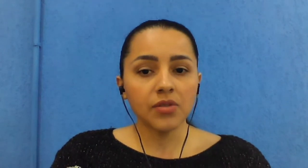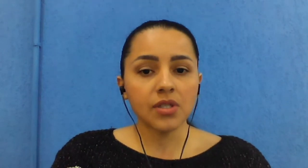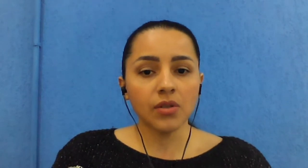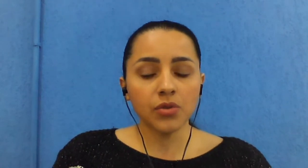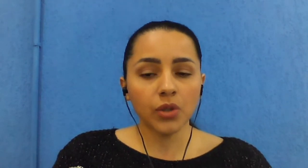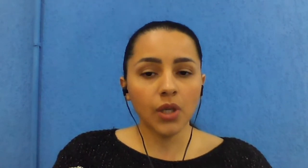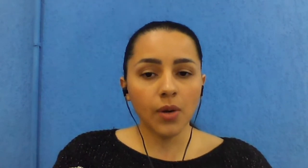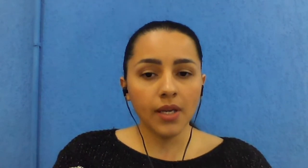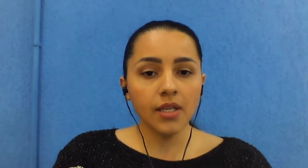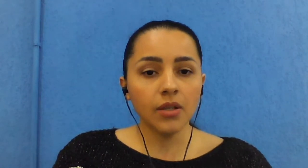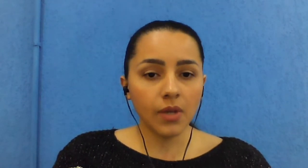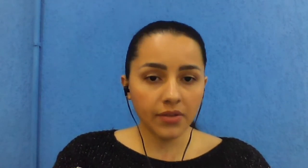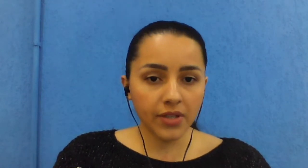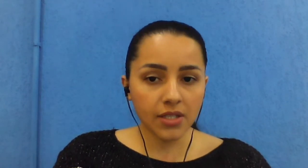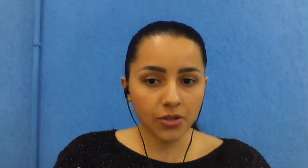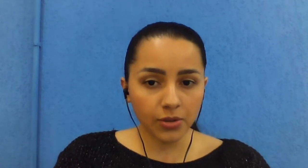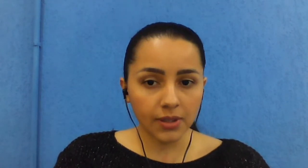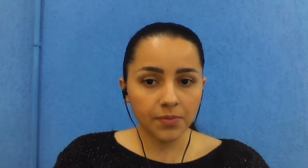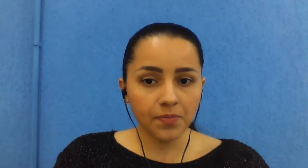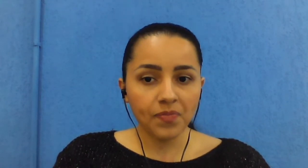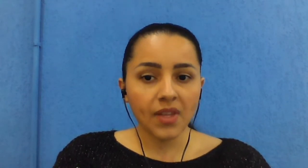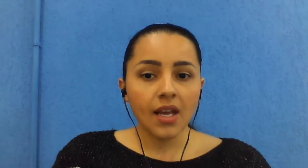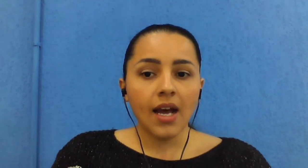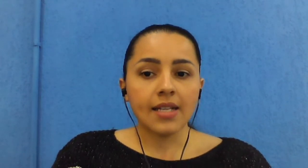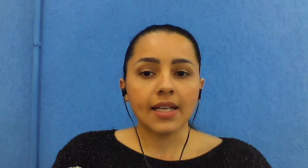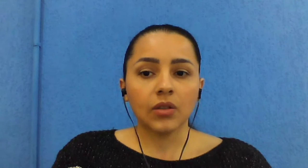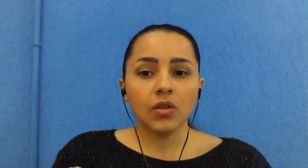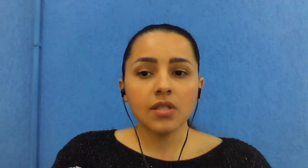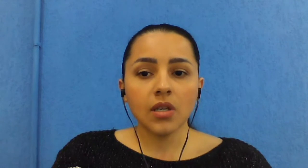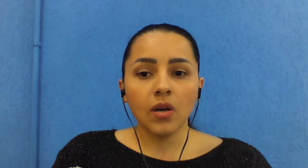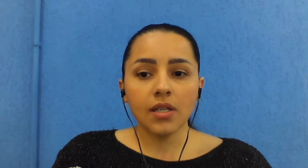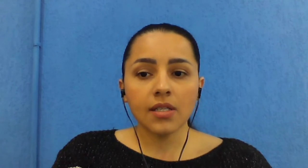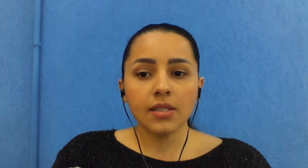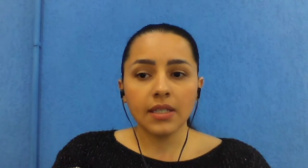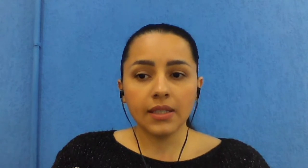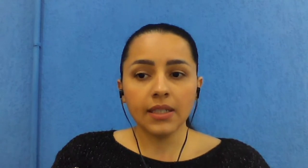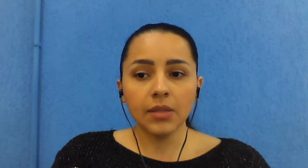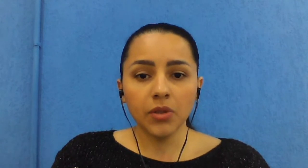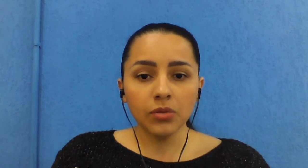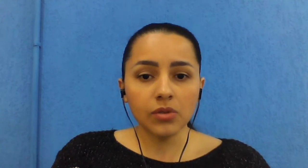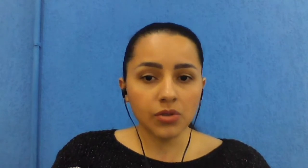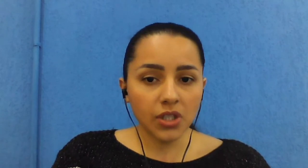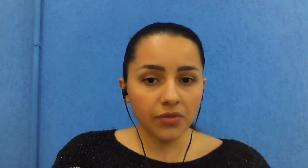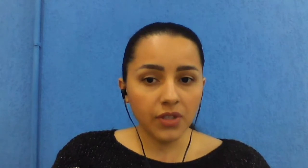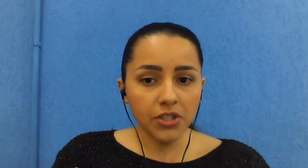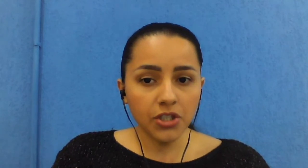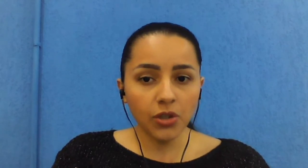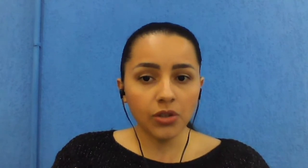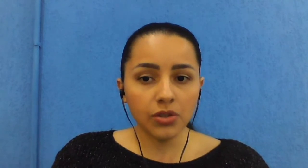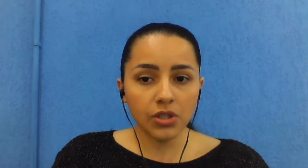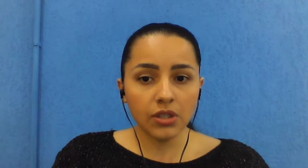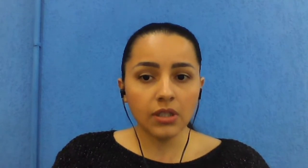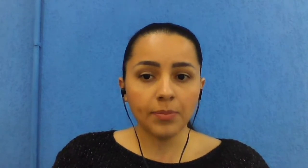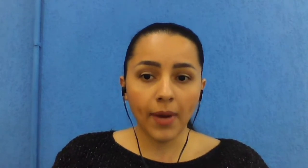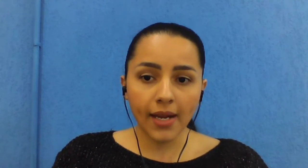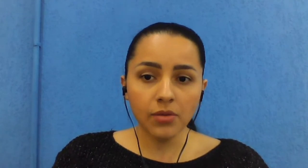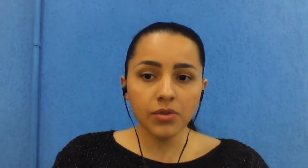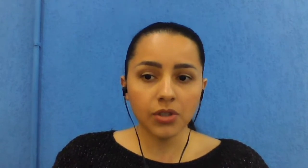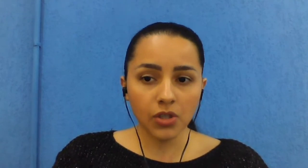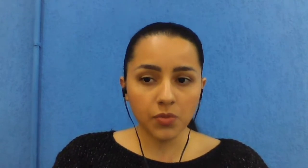Universidade Federal de São João del Rei, UFSJ. Às 14 horas e 30 minutos do dia 28